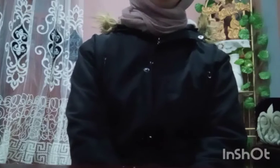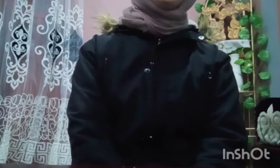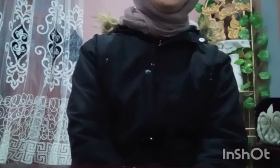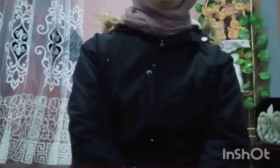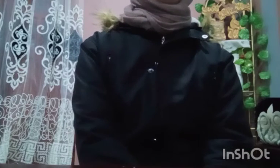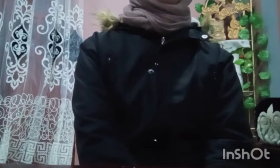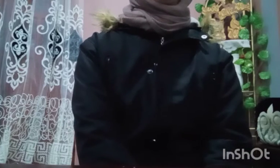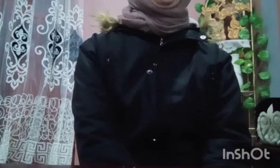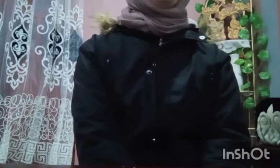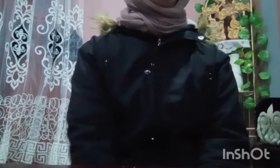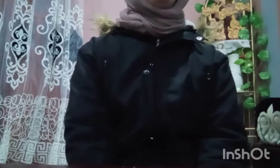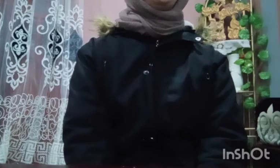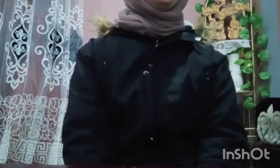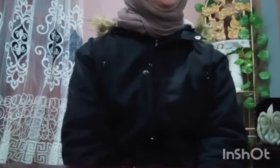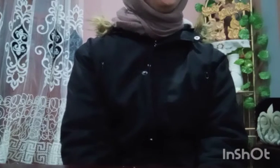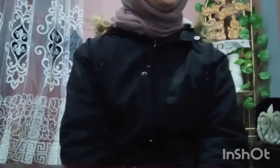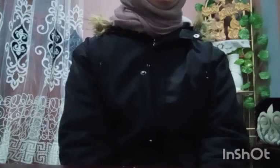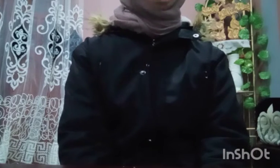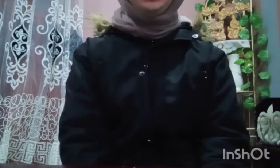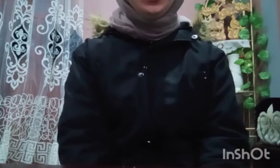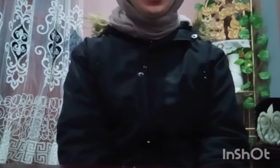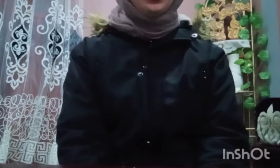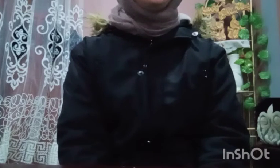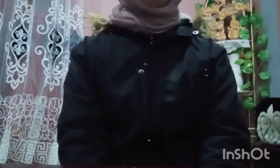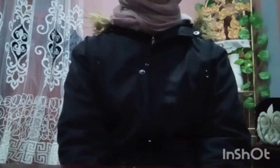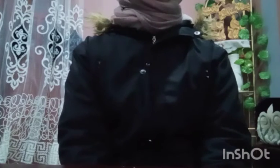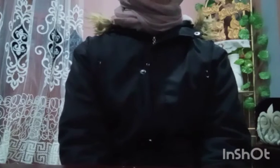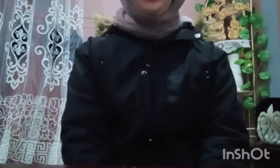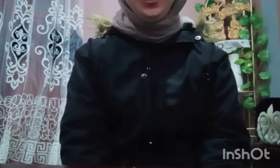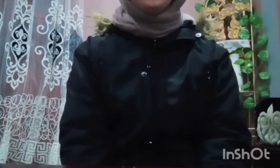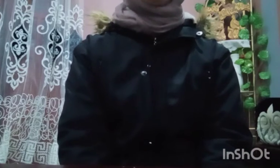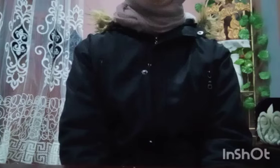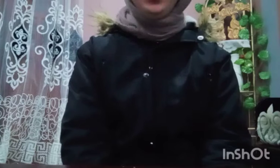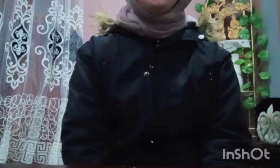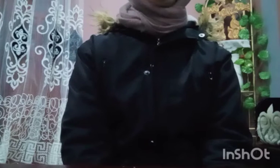توكلت على ربي سبحانه قريت وسيت درت اللي عليا درت اللي عليا كيف درت